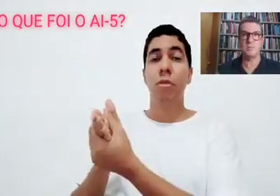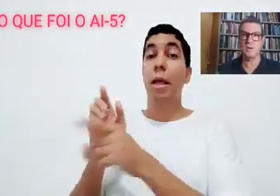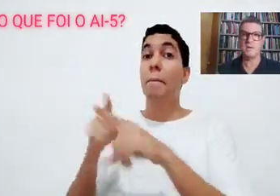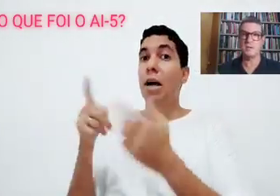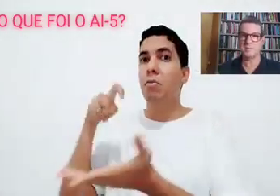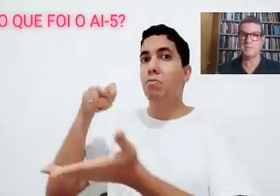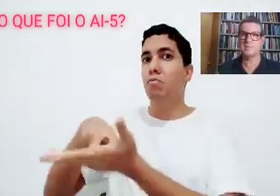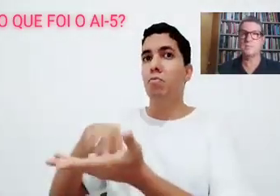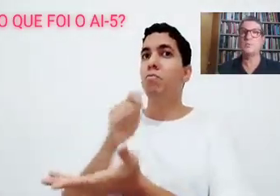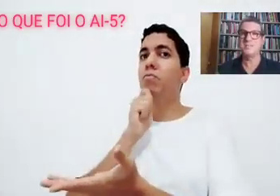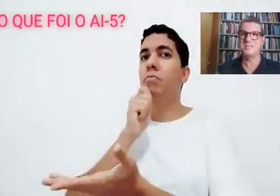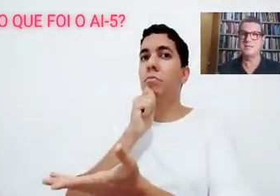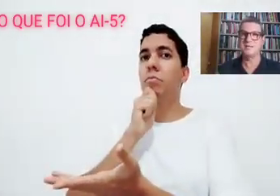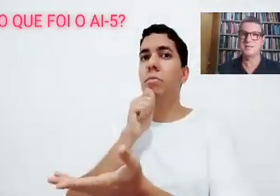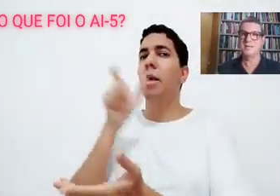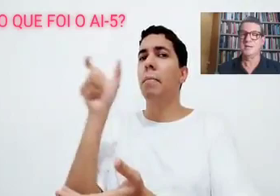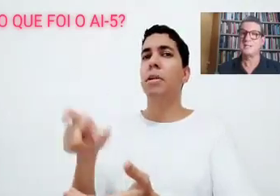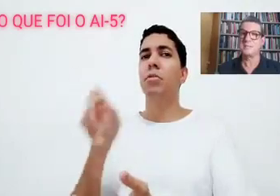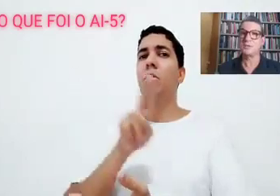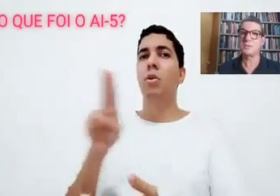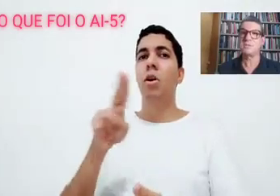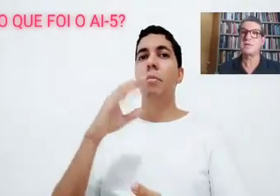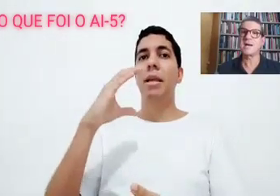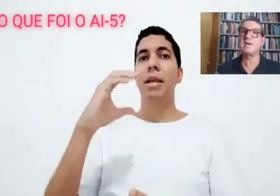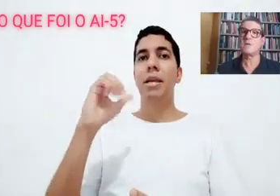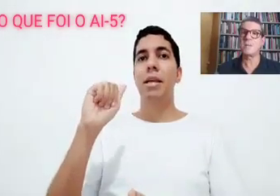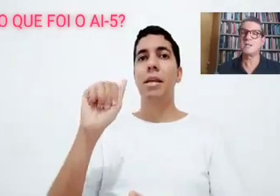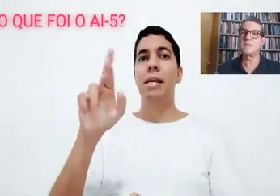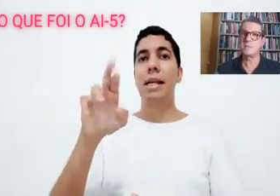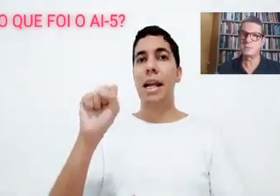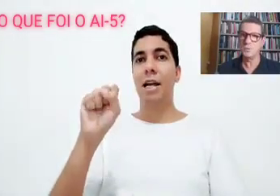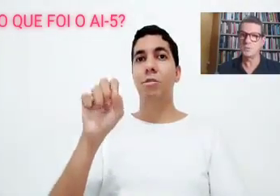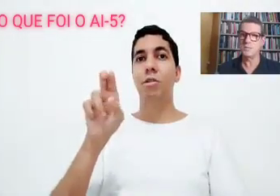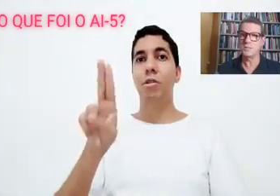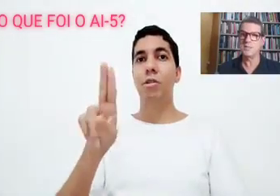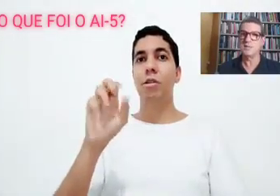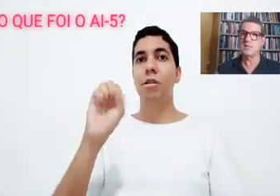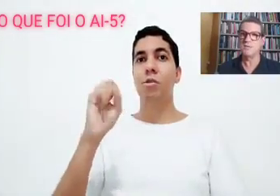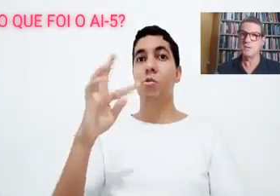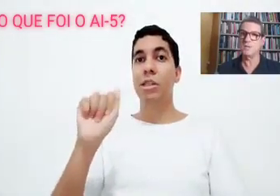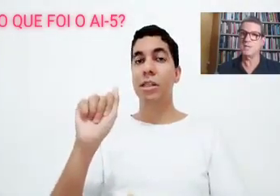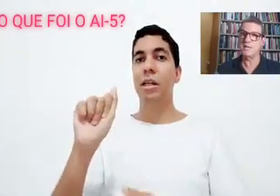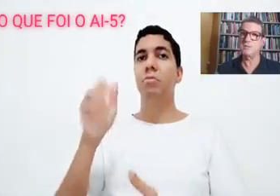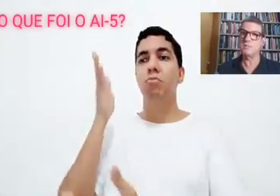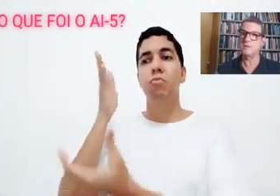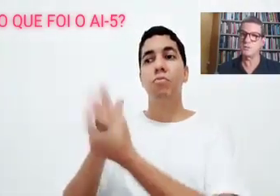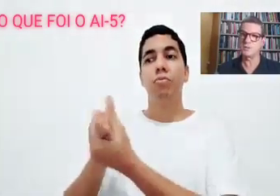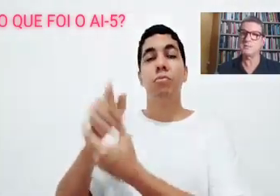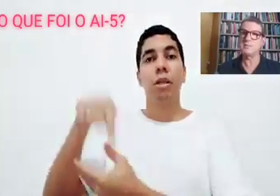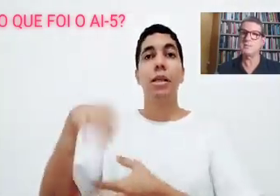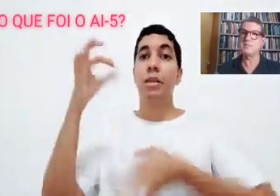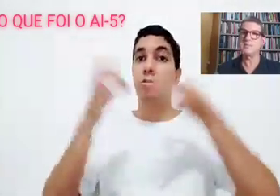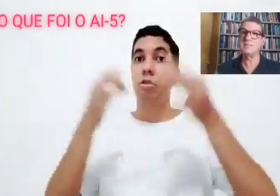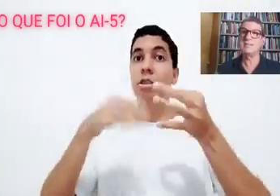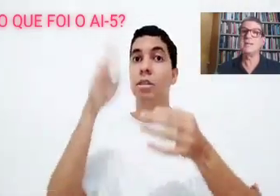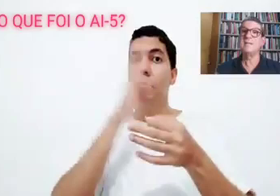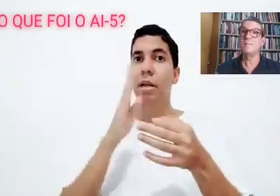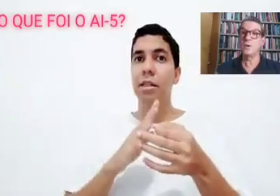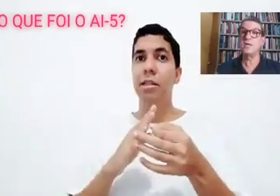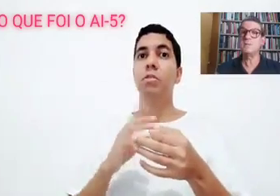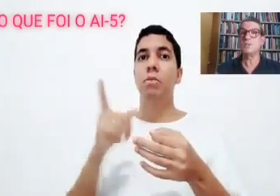por tortura, embora ela não tenha sido punida. Essa pessoa chama Carlos Alberto Brilhante Ustra, que foi condenado pela justiça